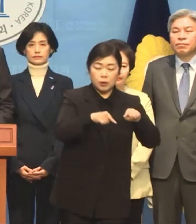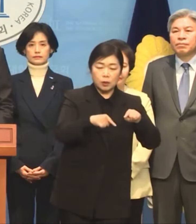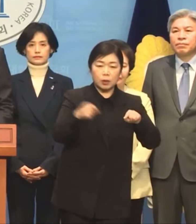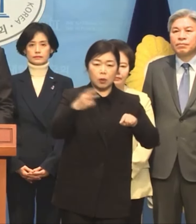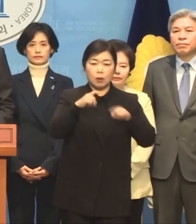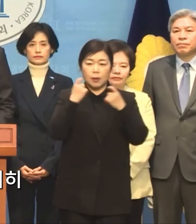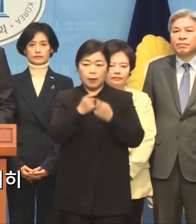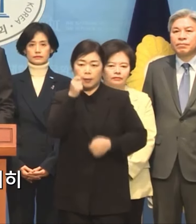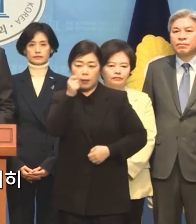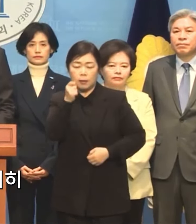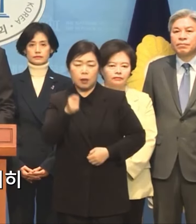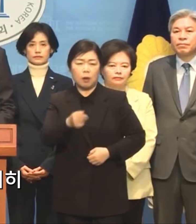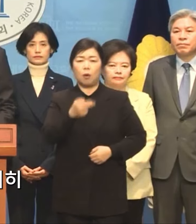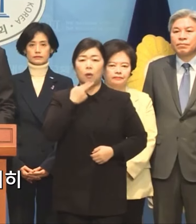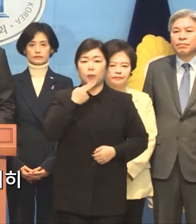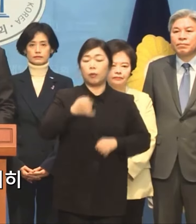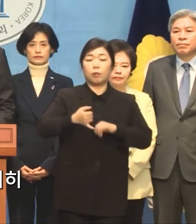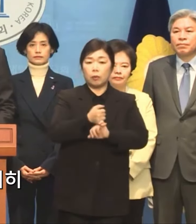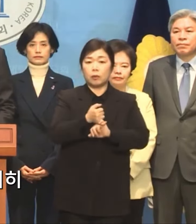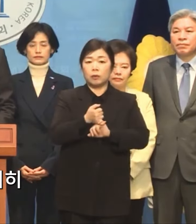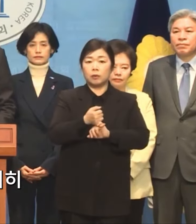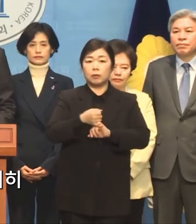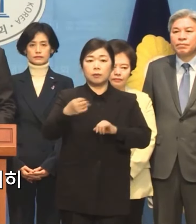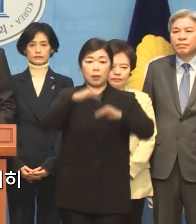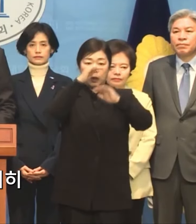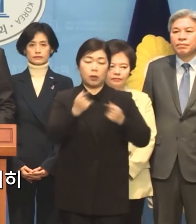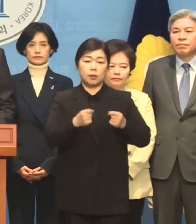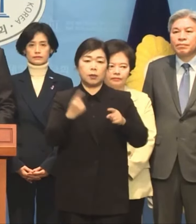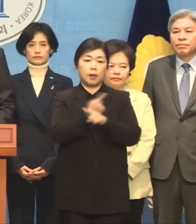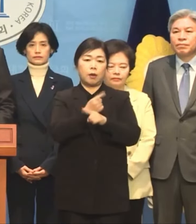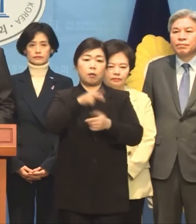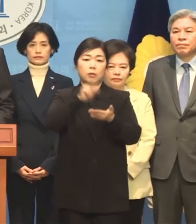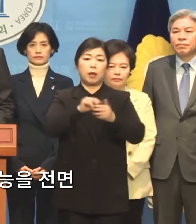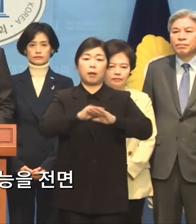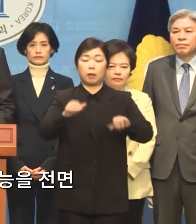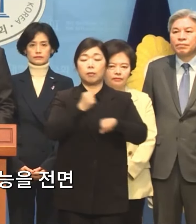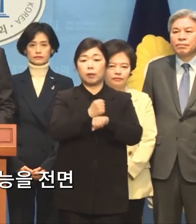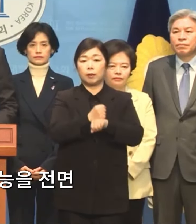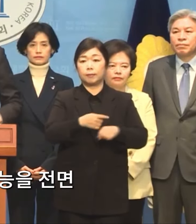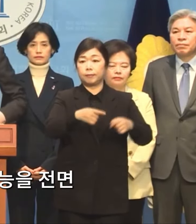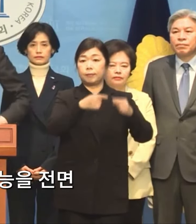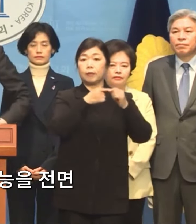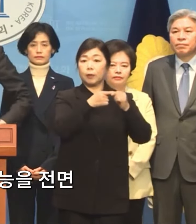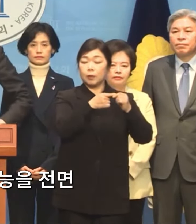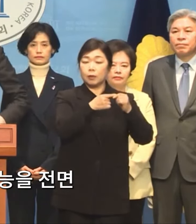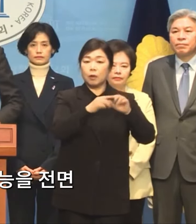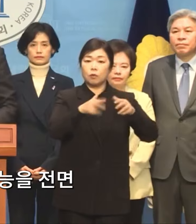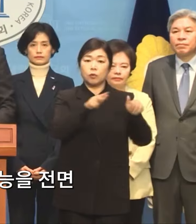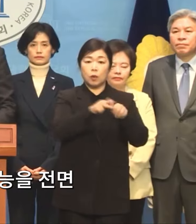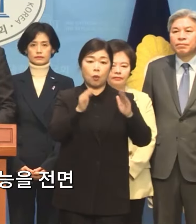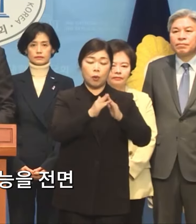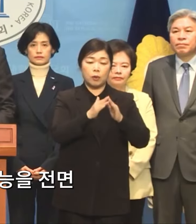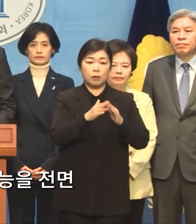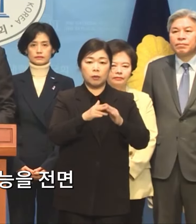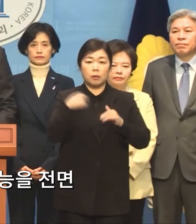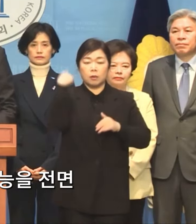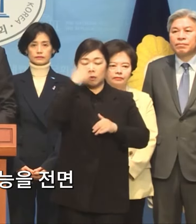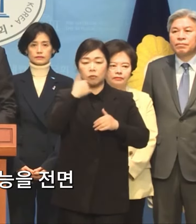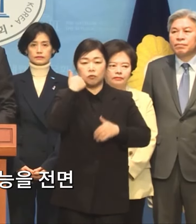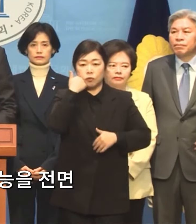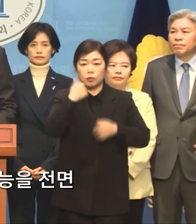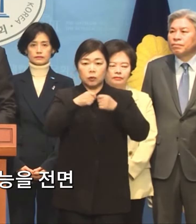않도록 다음과 같은 개혁과제를 철저히 이행하겠습니다 하나 국정원의 신원검증 기능을